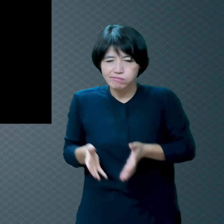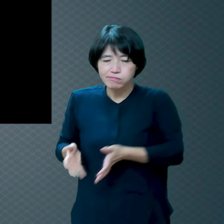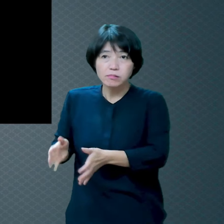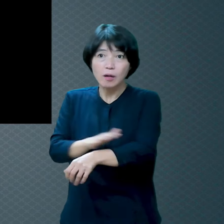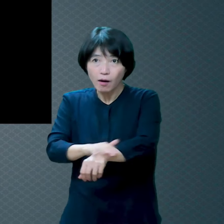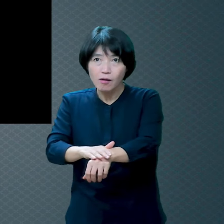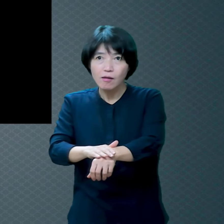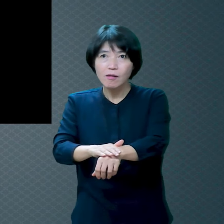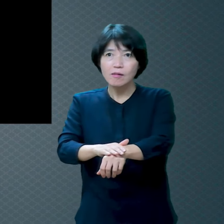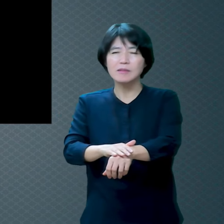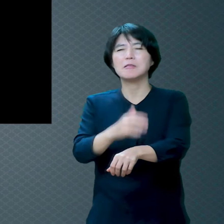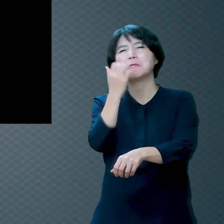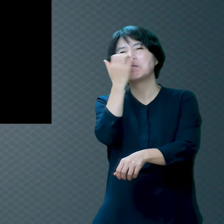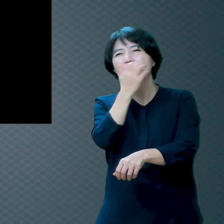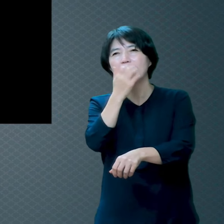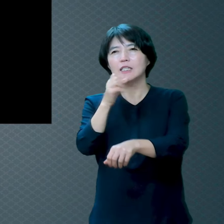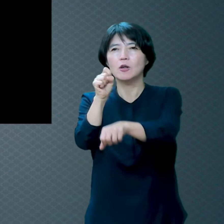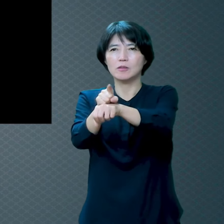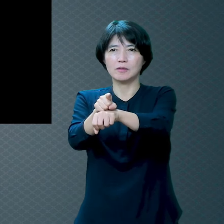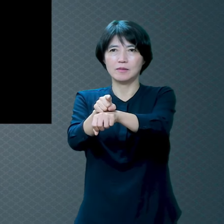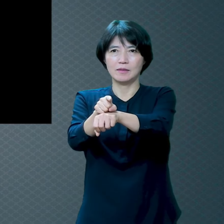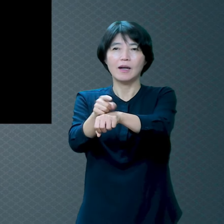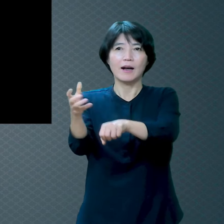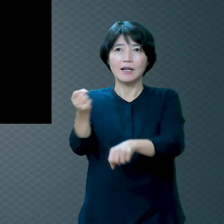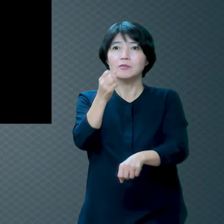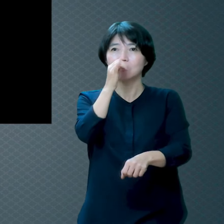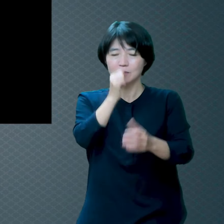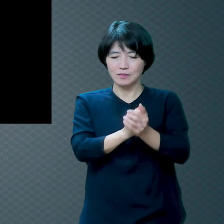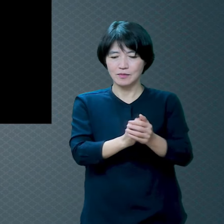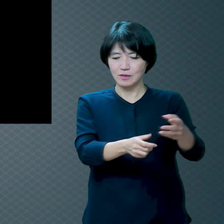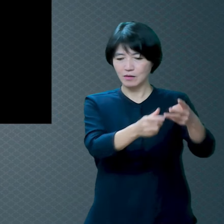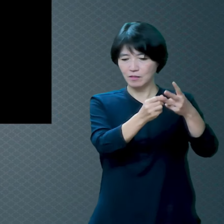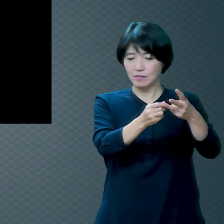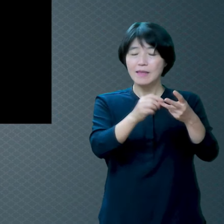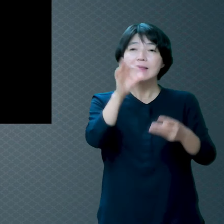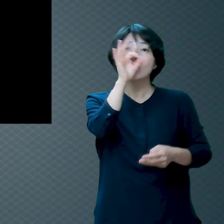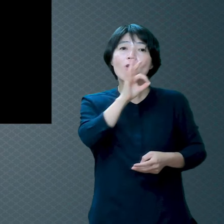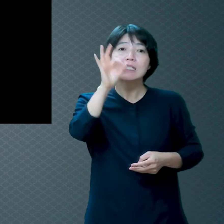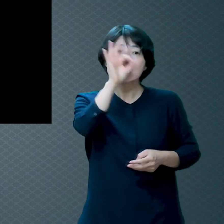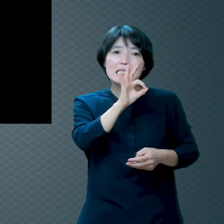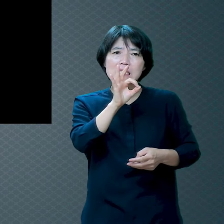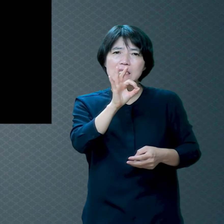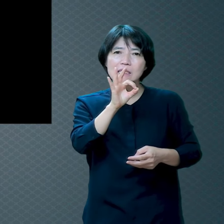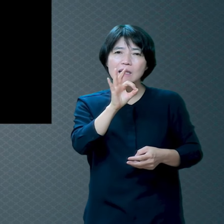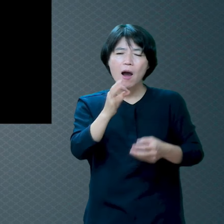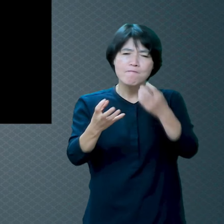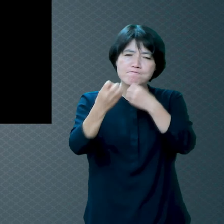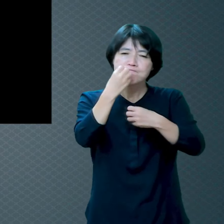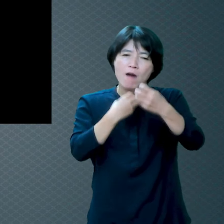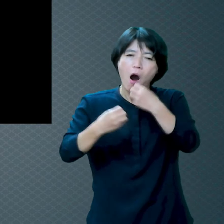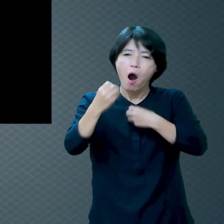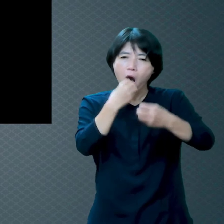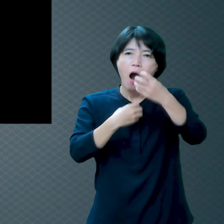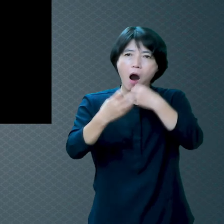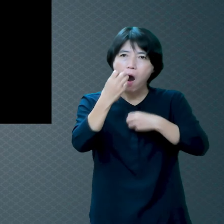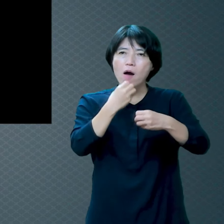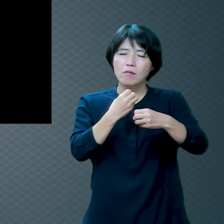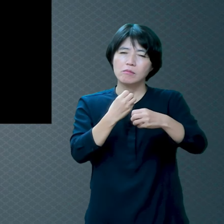그 밑에 돼지를 그려놨어요 돼지는 잘 아시죠? 하루 종일 먹잖아요